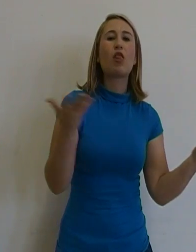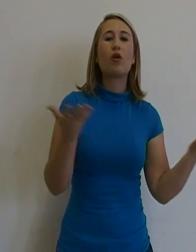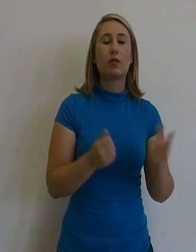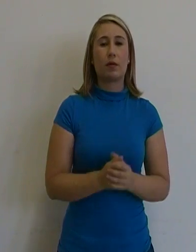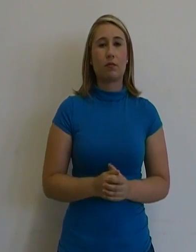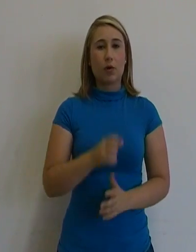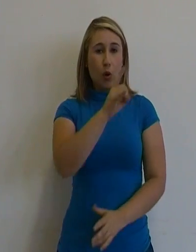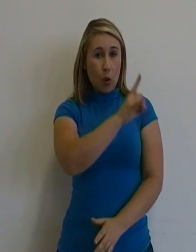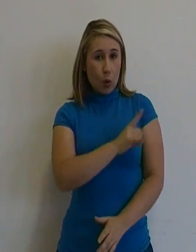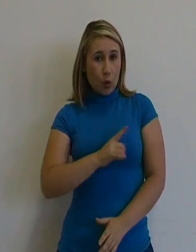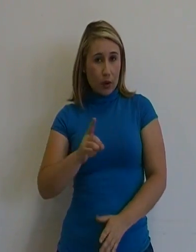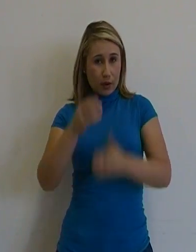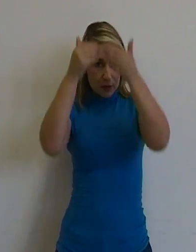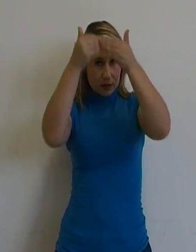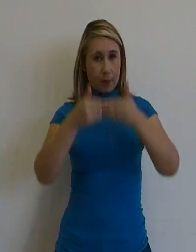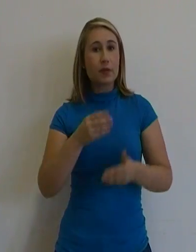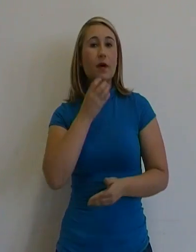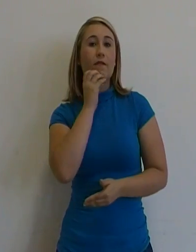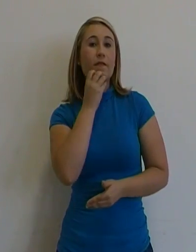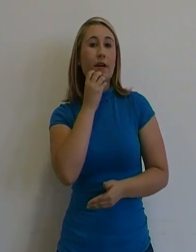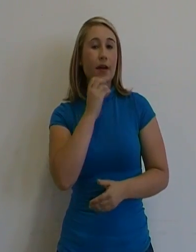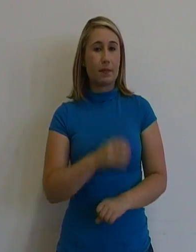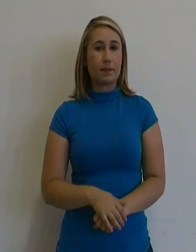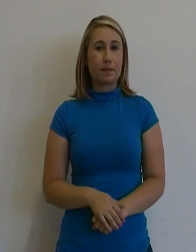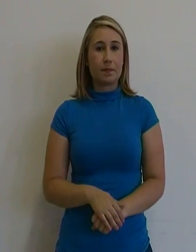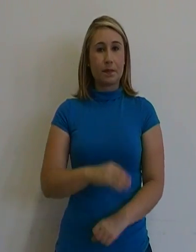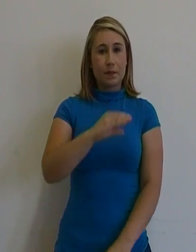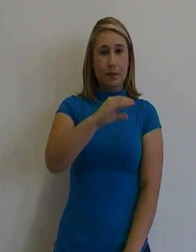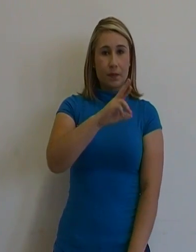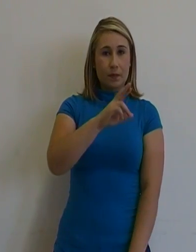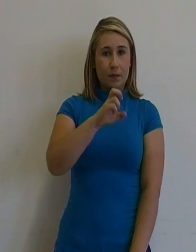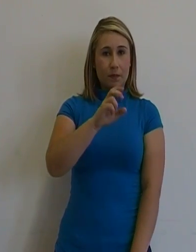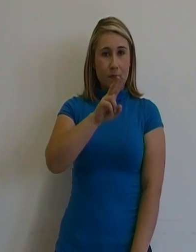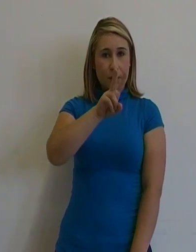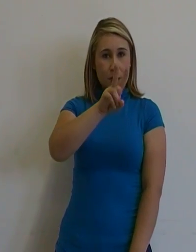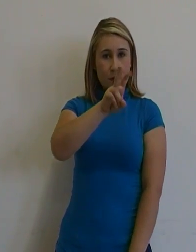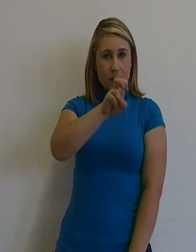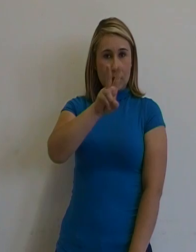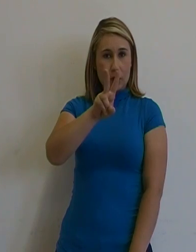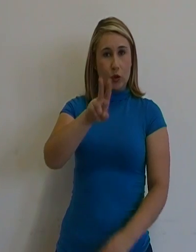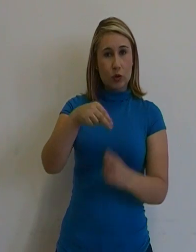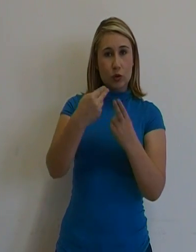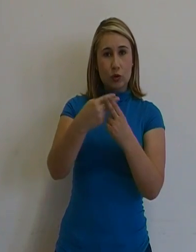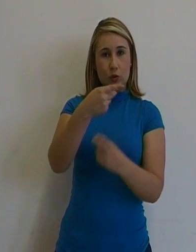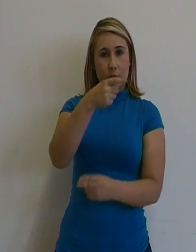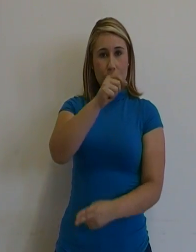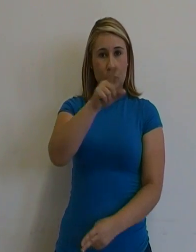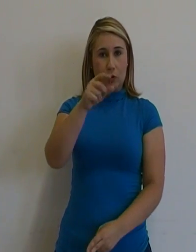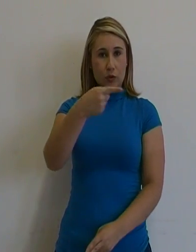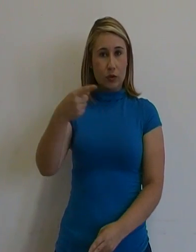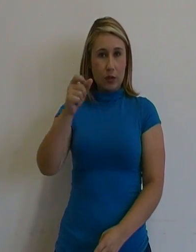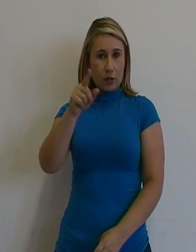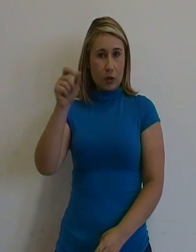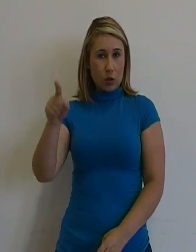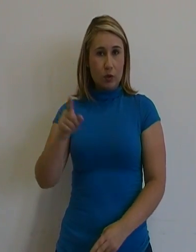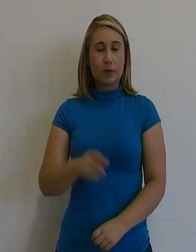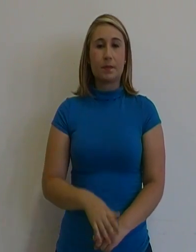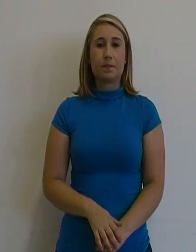Las Playas, carrera 72, número 1111, del 25 de